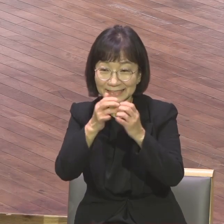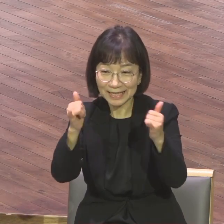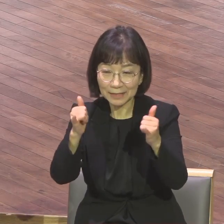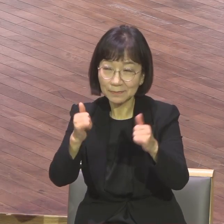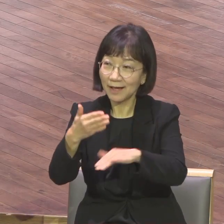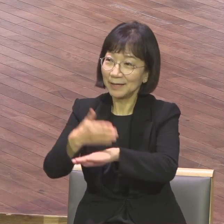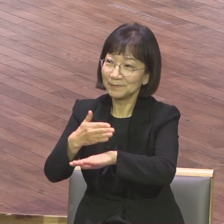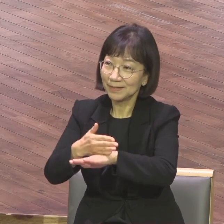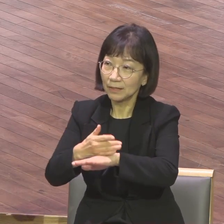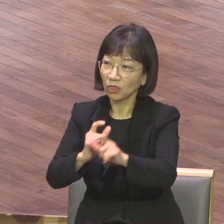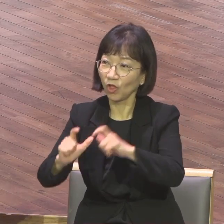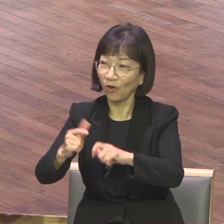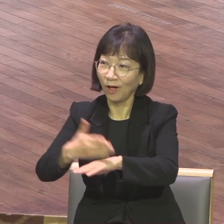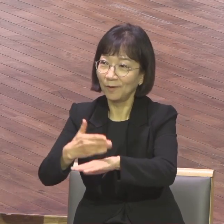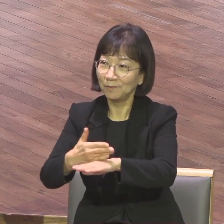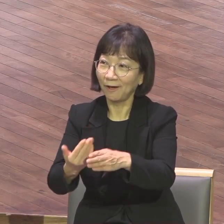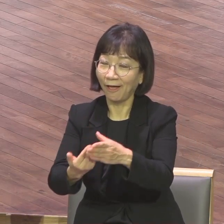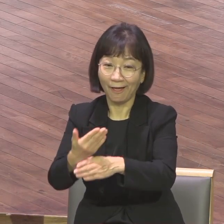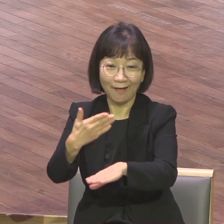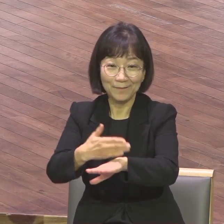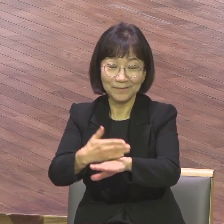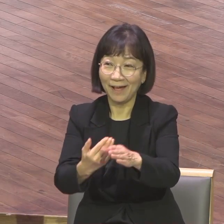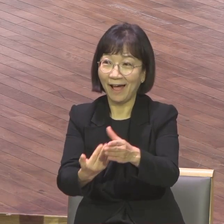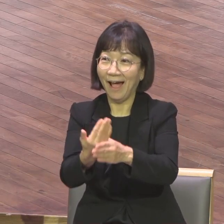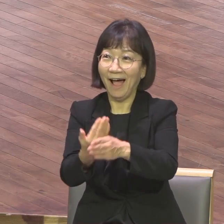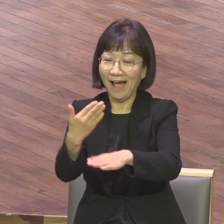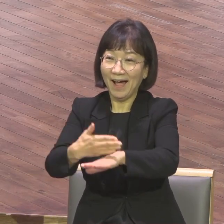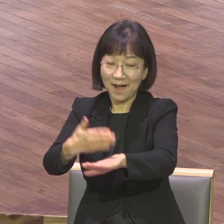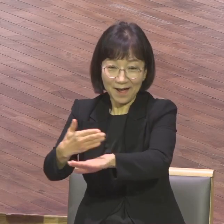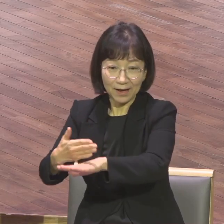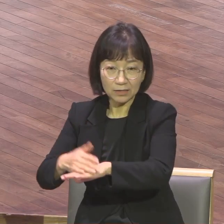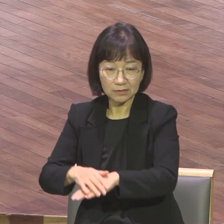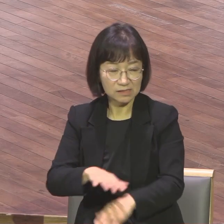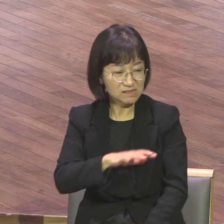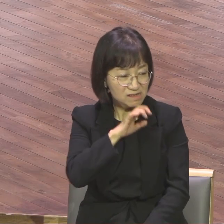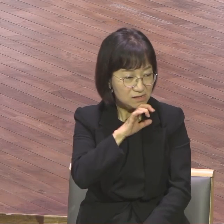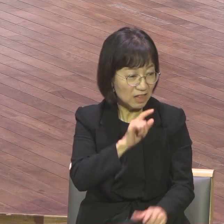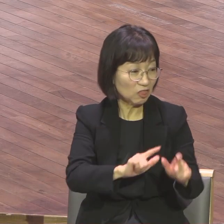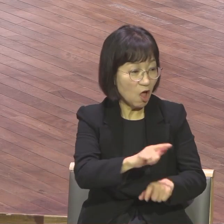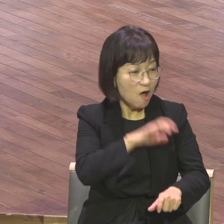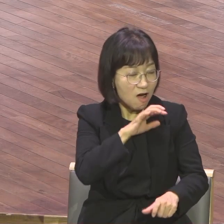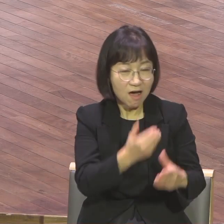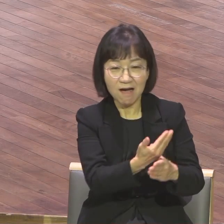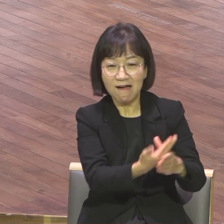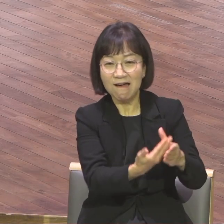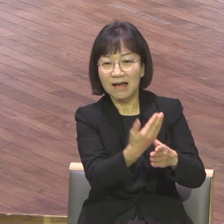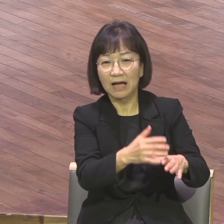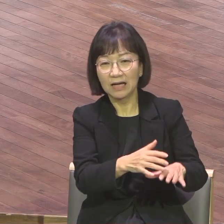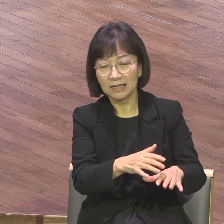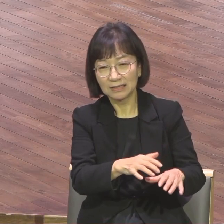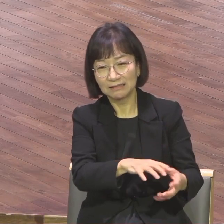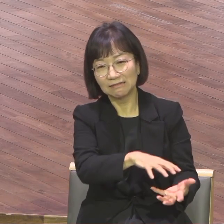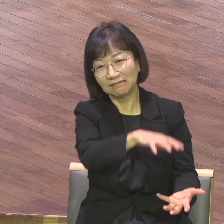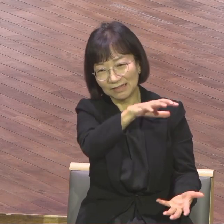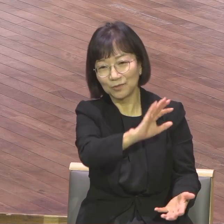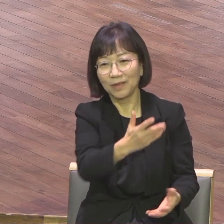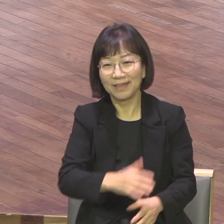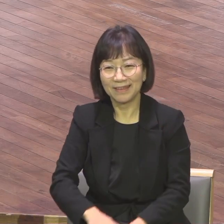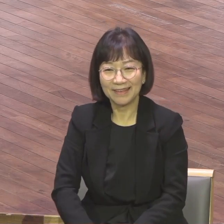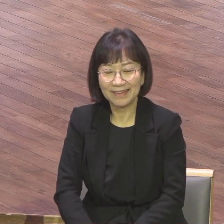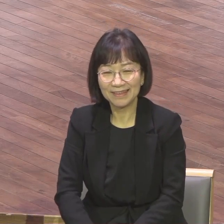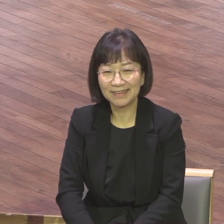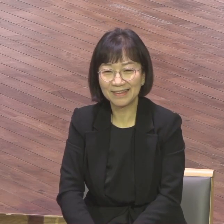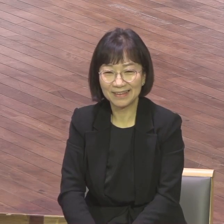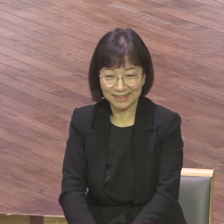많이 생기지요. 뭐 불평한 사람 계속 불평화 생기고, 특별히 이 사도 요한은 산 소망의 특권을 가진 자는